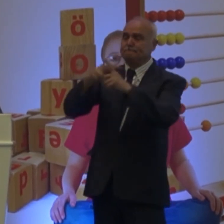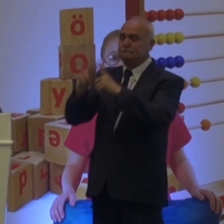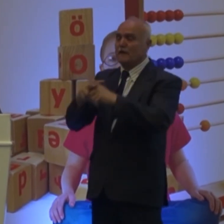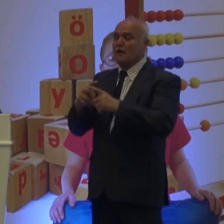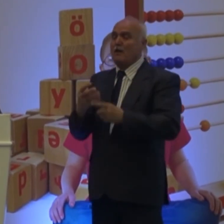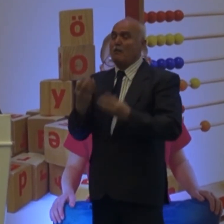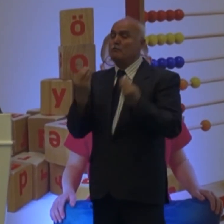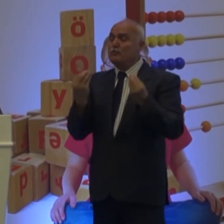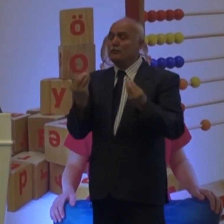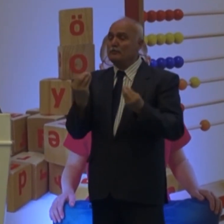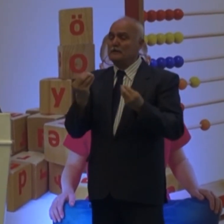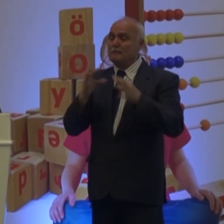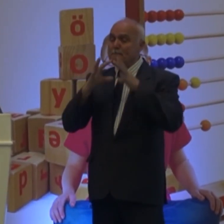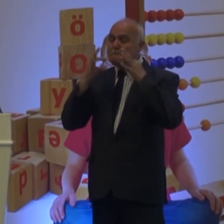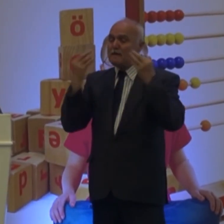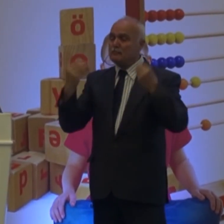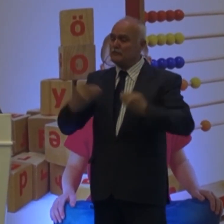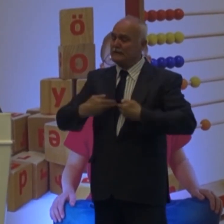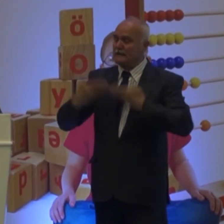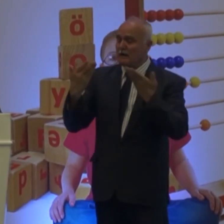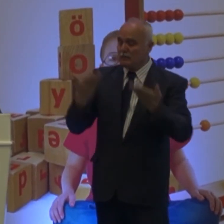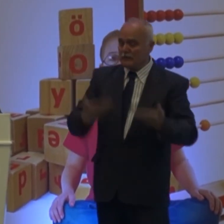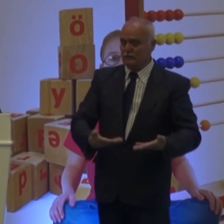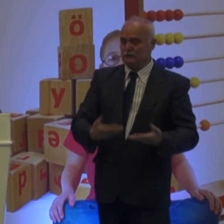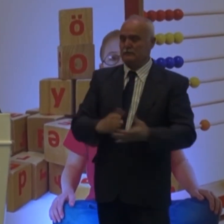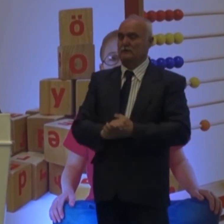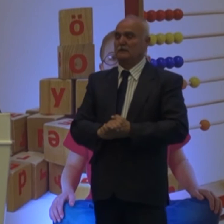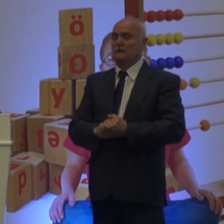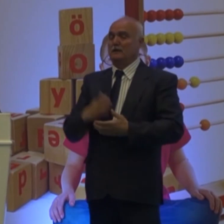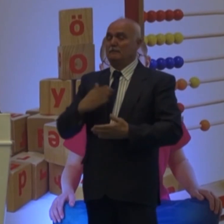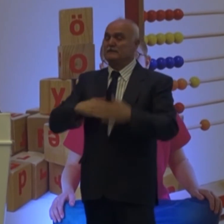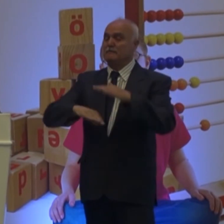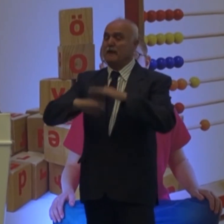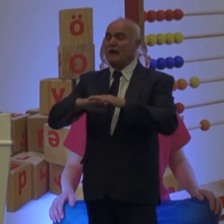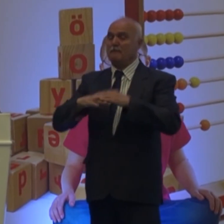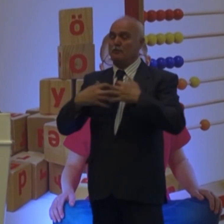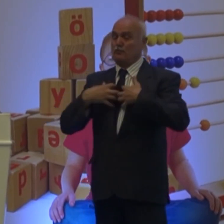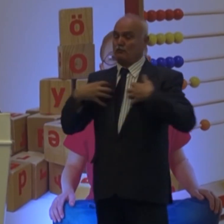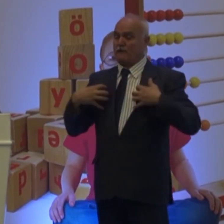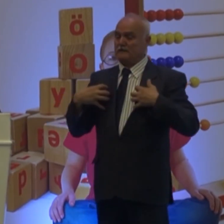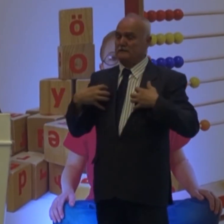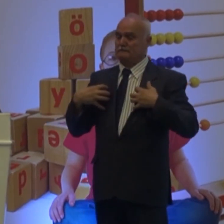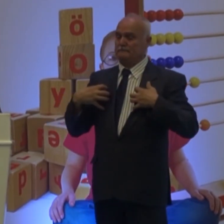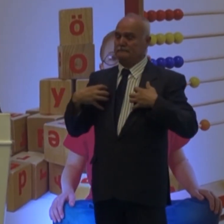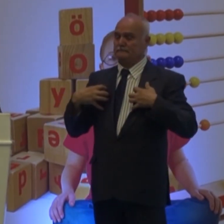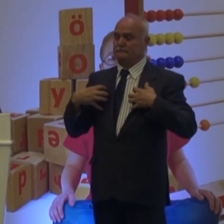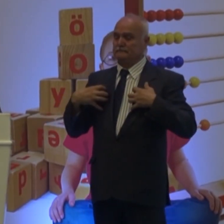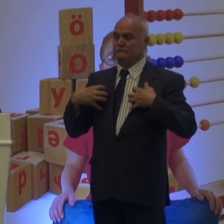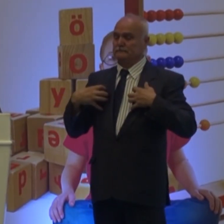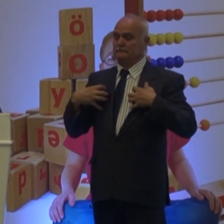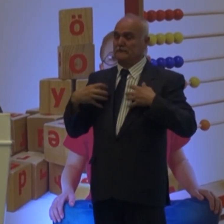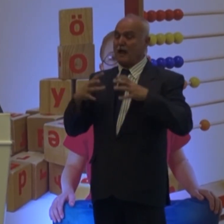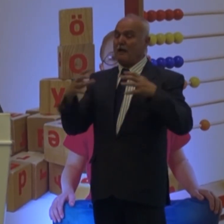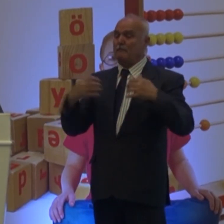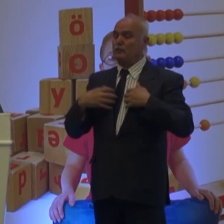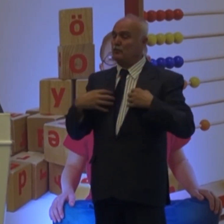büyük bir memnuniyetle kabul ediyoruz. Bizim en büyük güvencemiz, en büyük